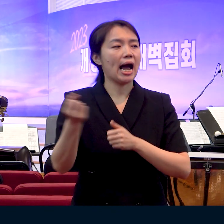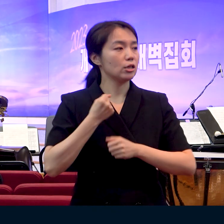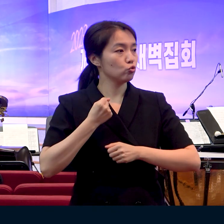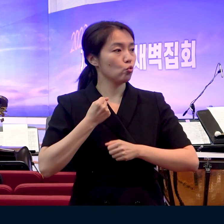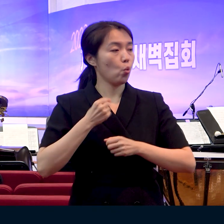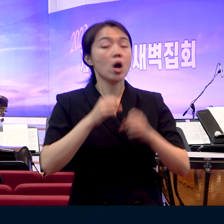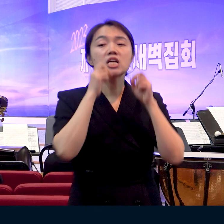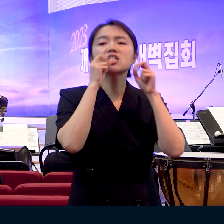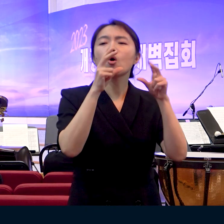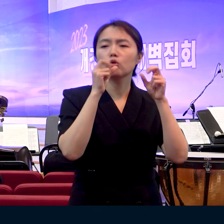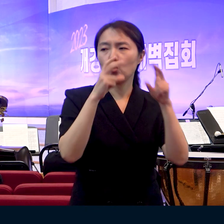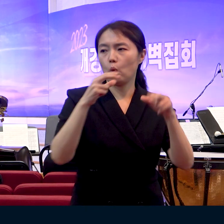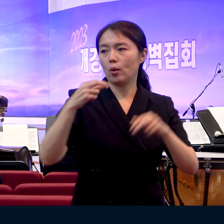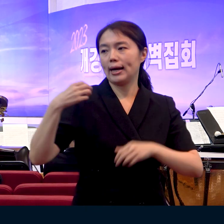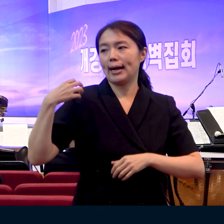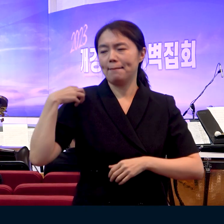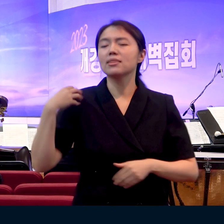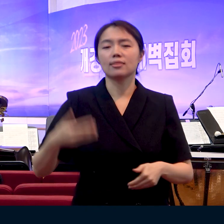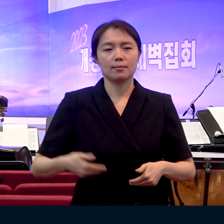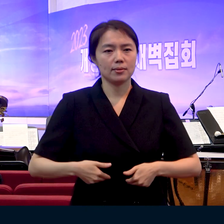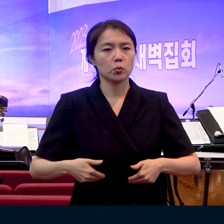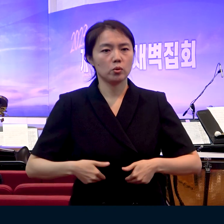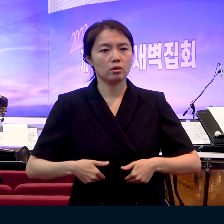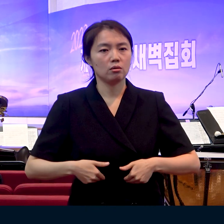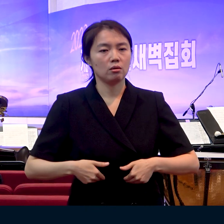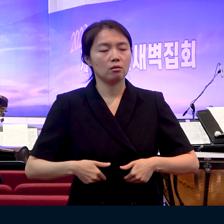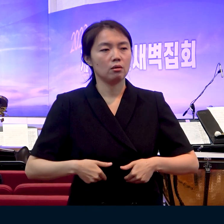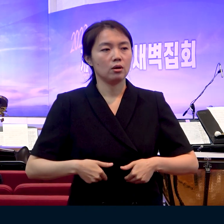감당해야 합니다. 지금요